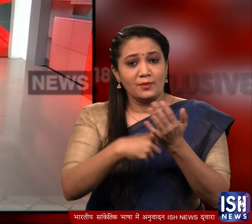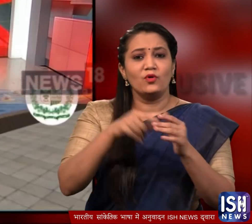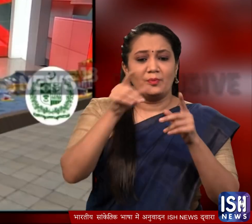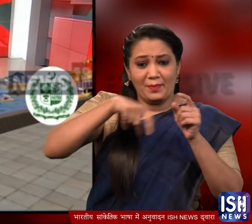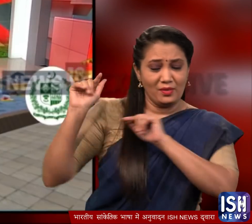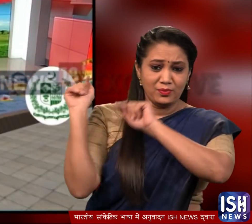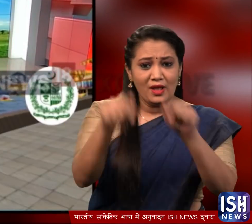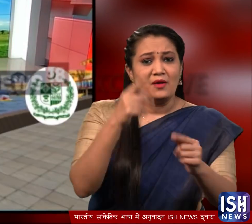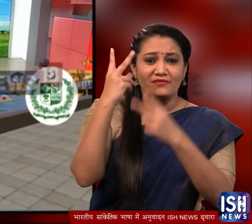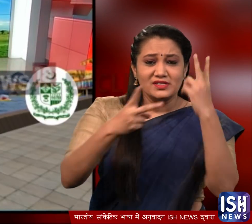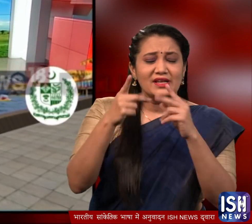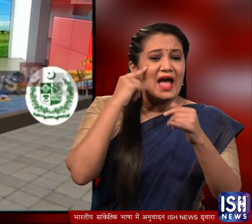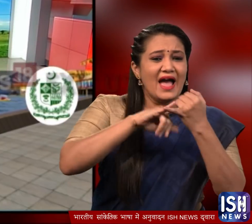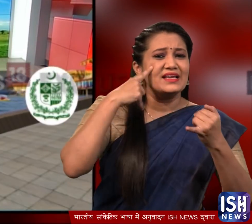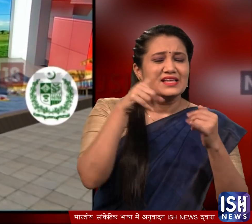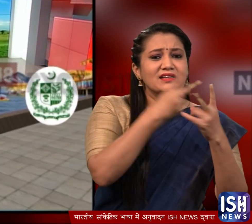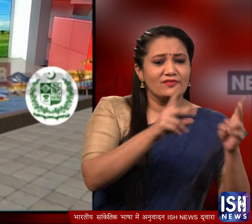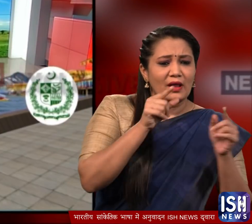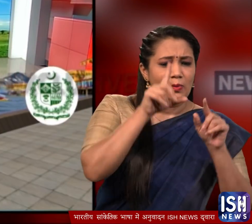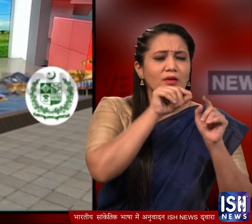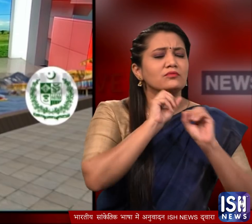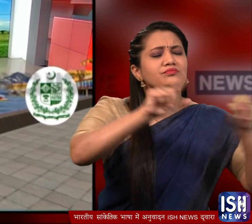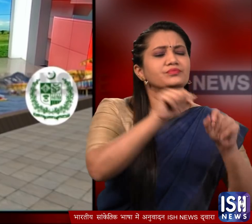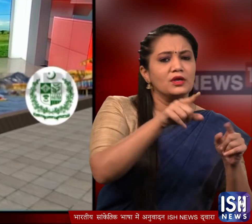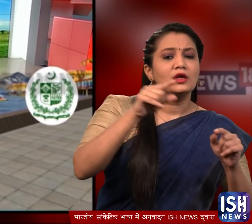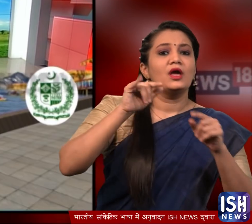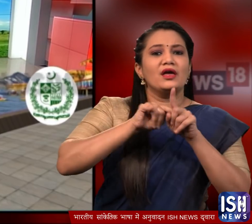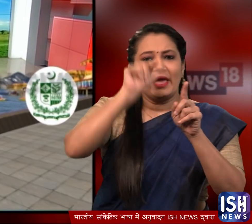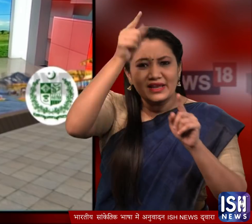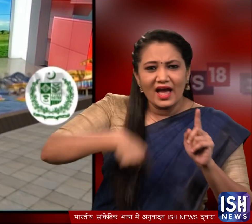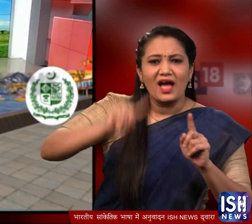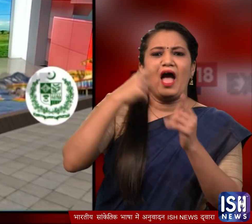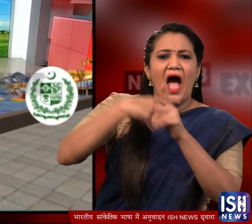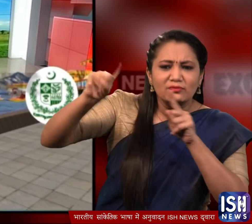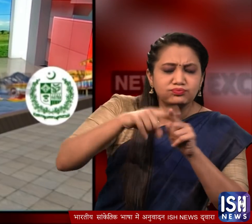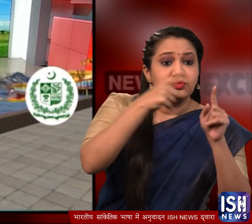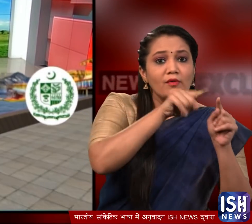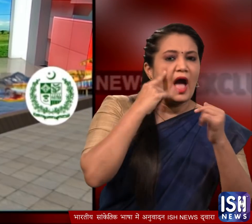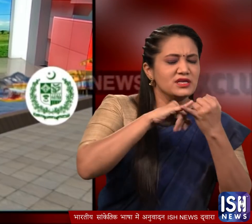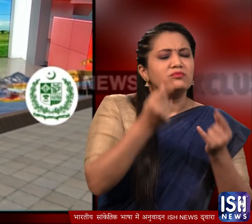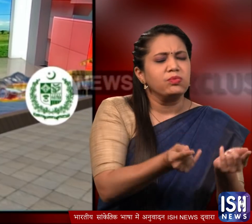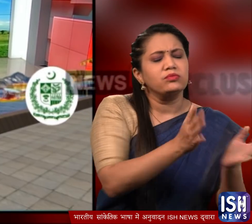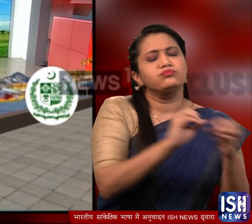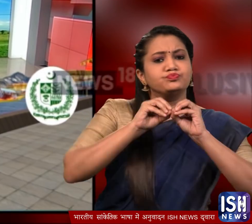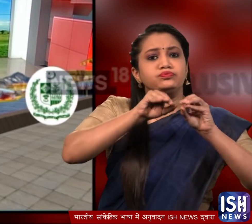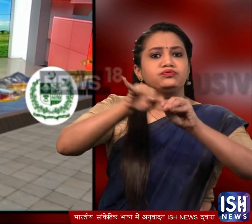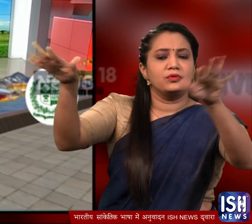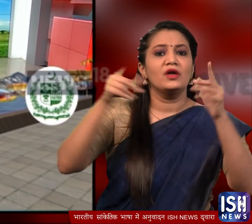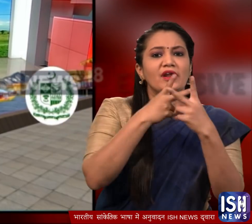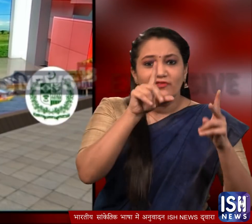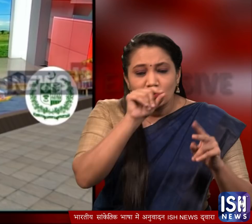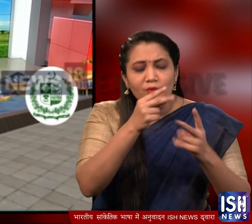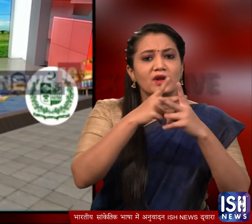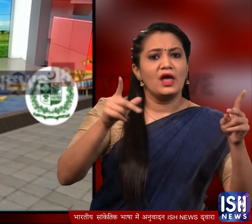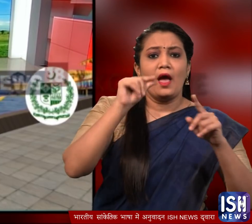कि राजनयिकों के दौरे से पहले ISI के इशारे पर भारत के खिलाफ सोशल मीडिया का इस्तेमाल तेज कर दिया गया। खबर है कि झूठी